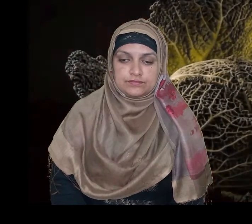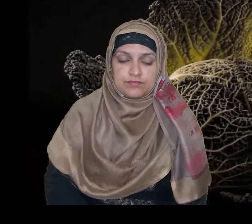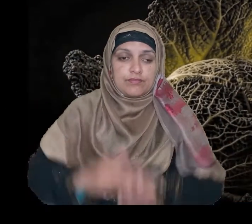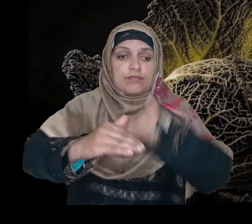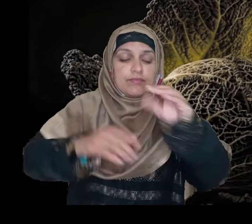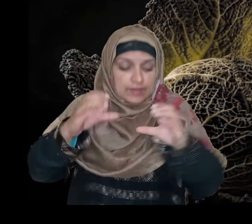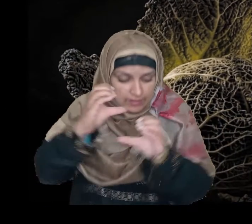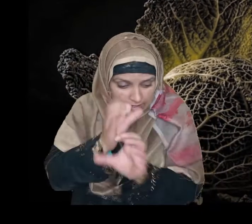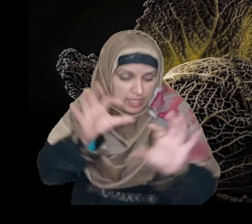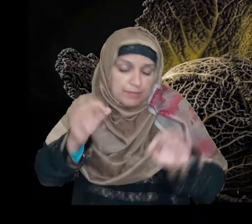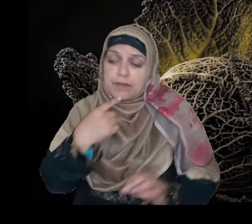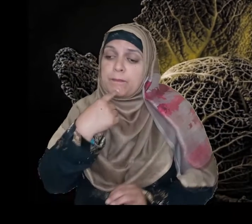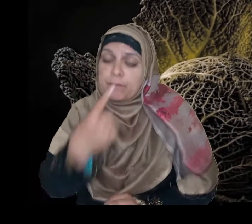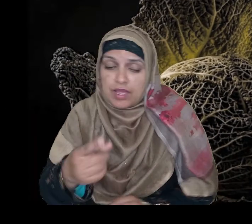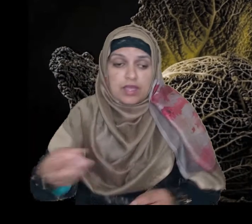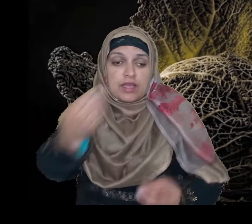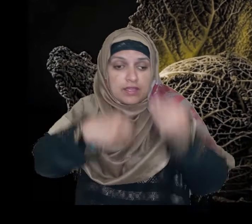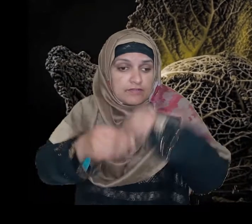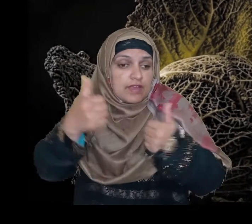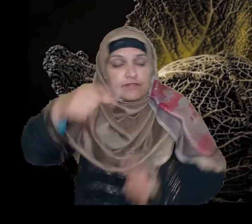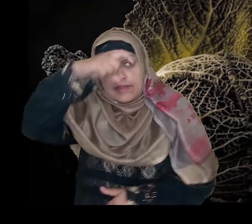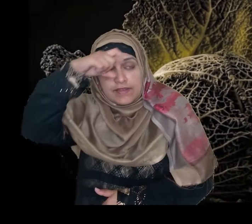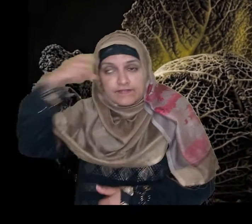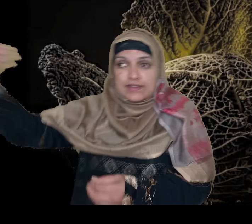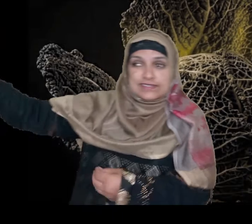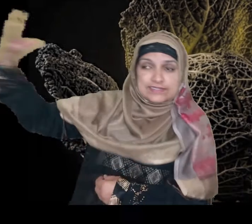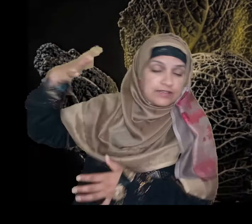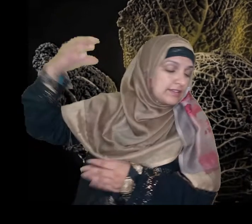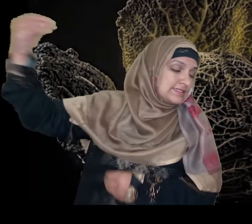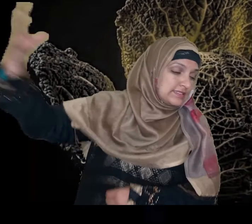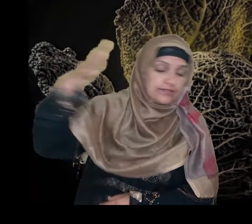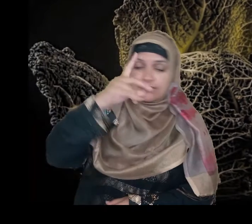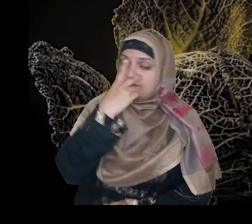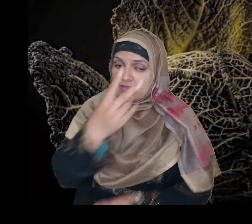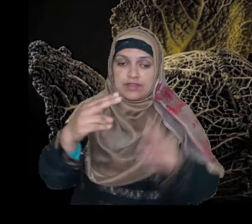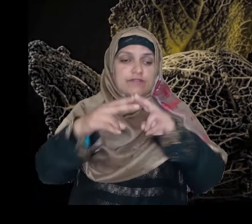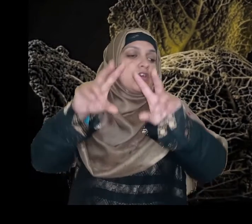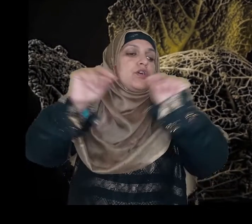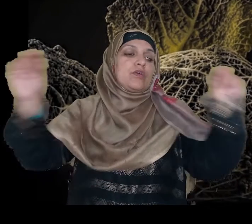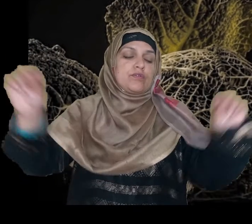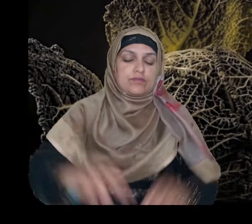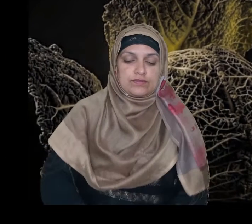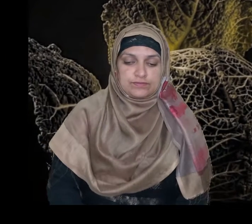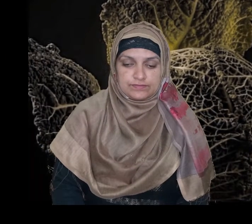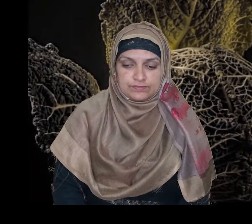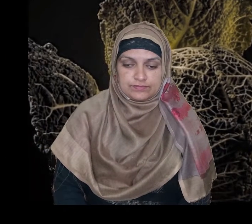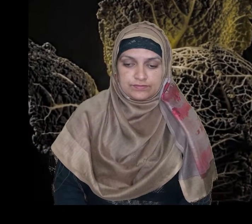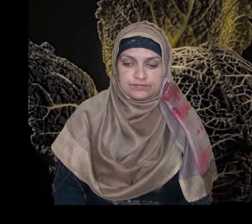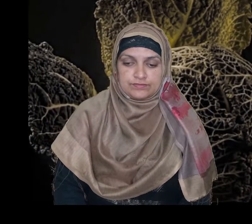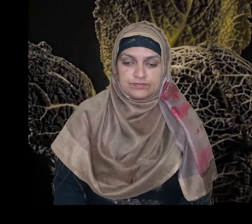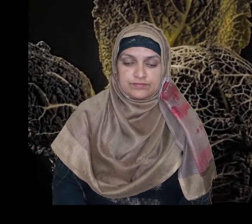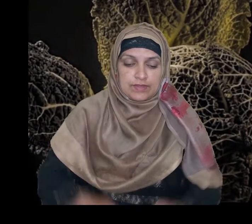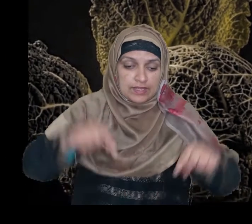माहिरीन के मुताबिक जिन सब्ज़ियों का इस्तेमाल गर्मी में इंसानों के लिए मुफीद हो सकता है उनकी तफसील पेश की जाती है।